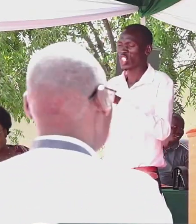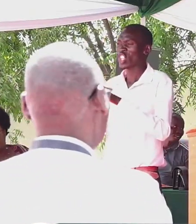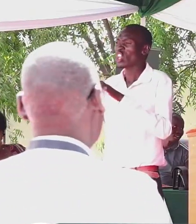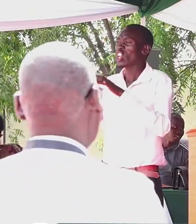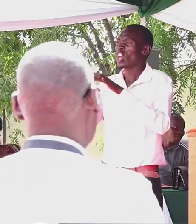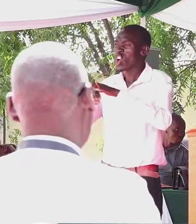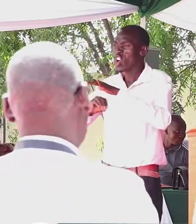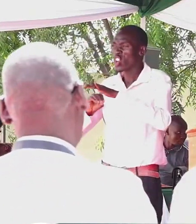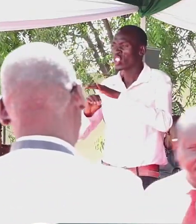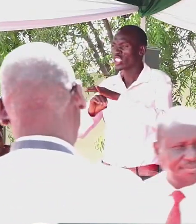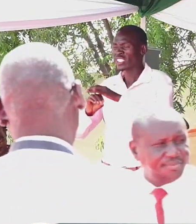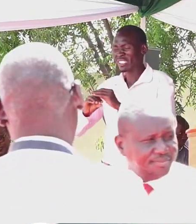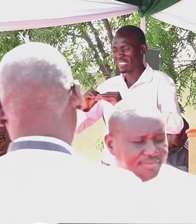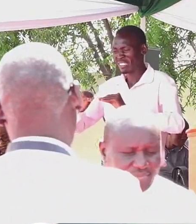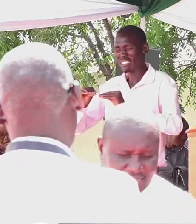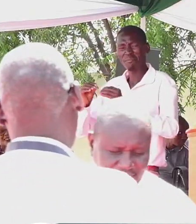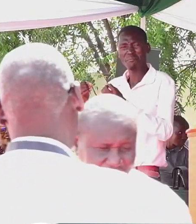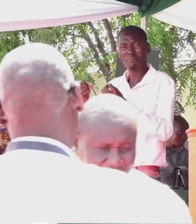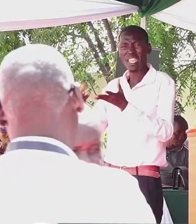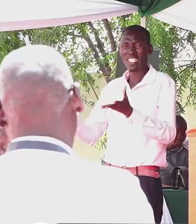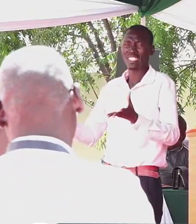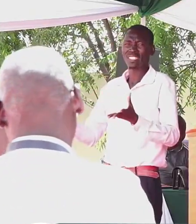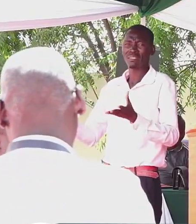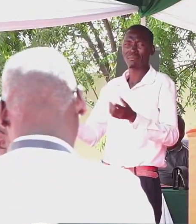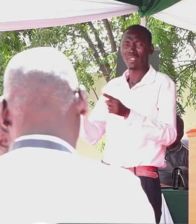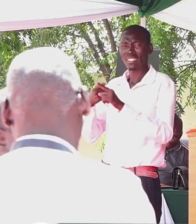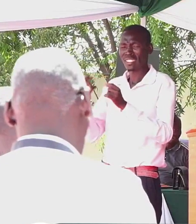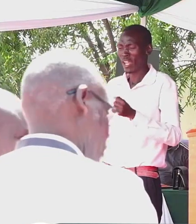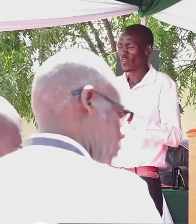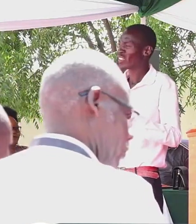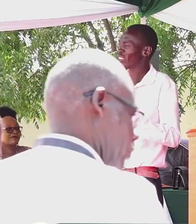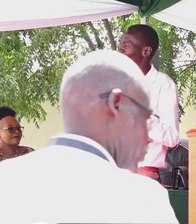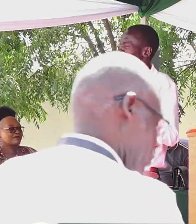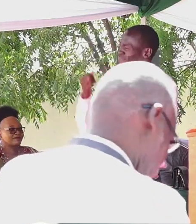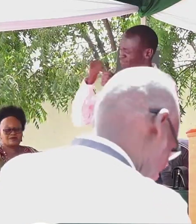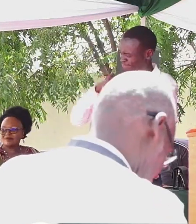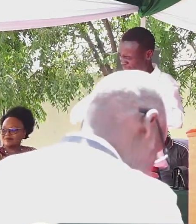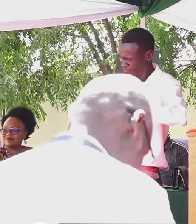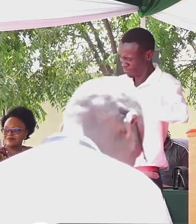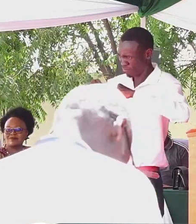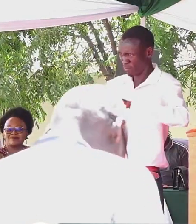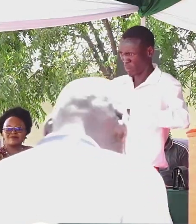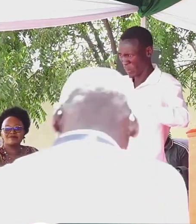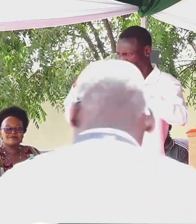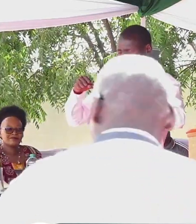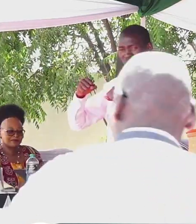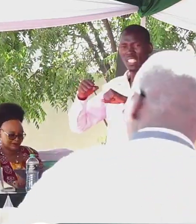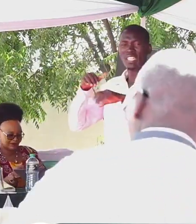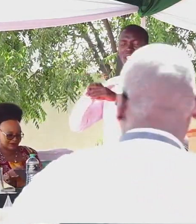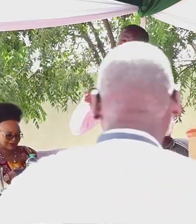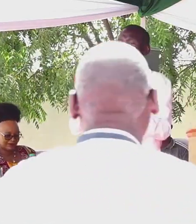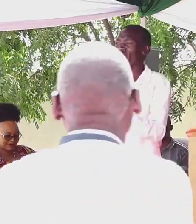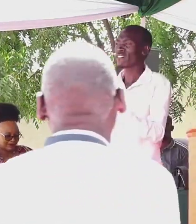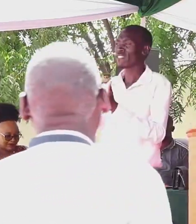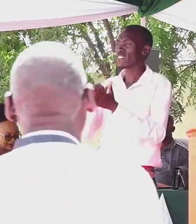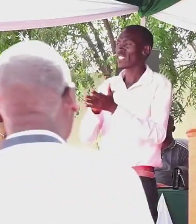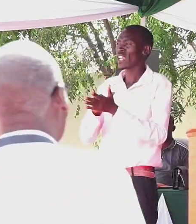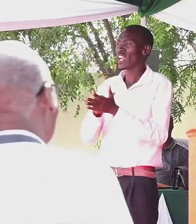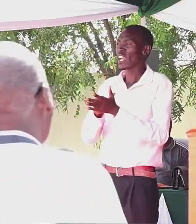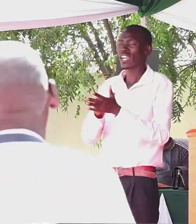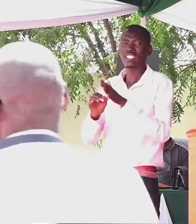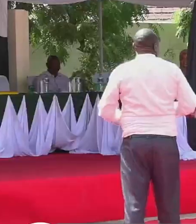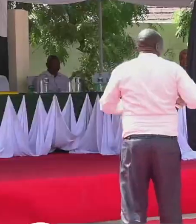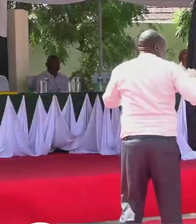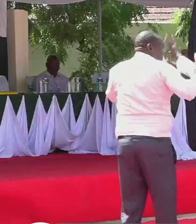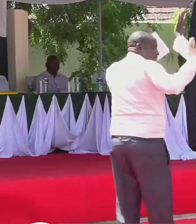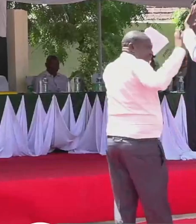amefunza wengi na amekuwa mnara katika mambo haya. Kwa hivyo you can just wave.